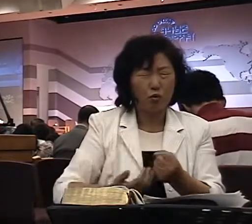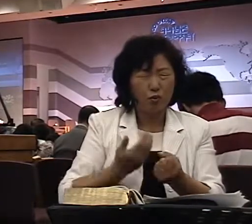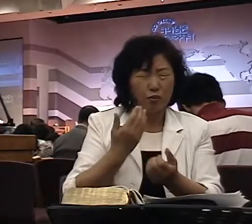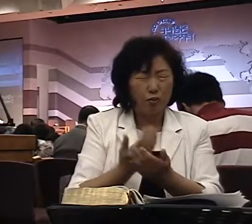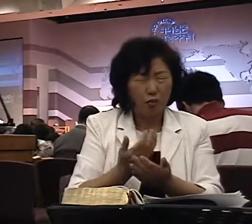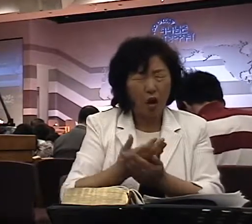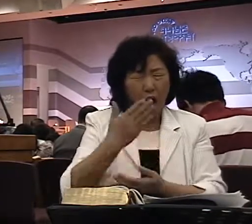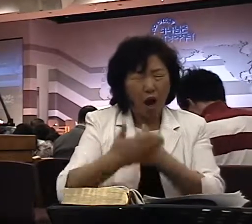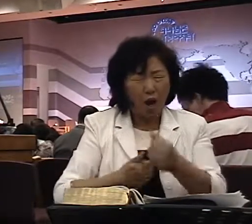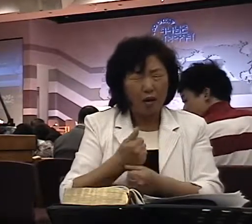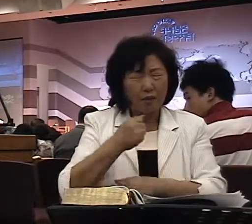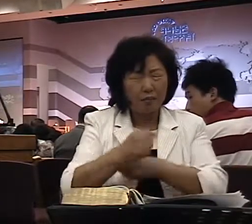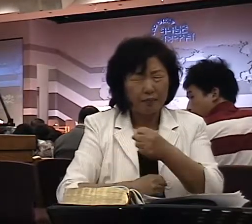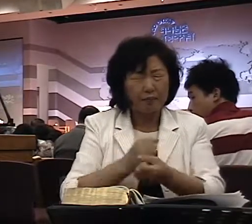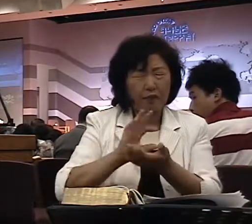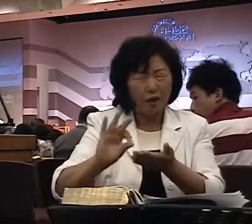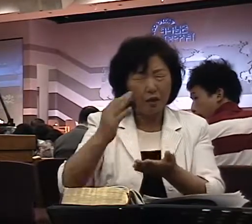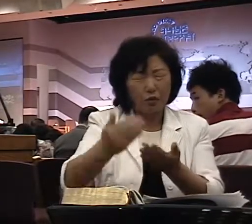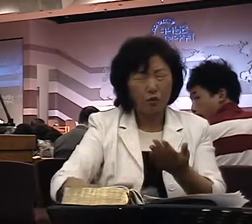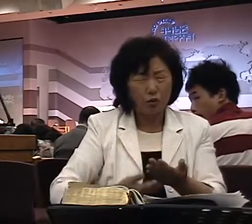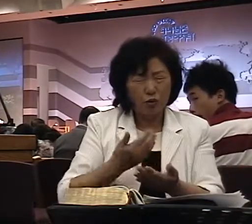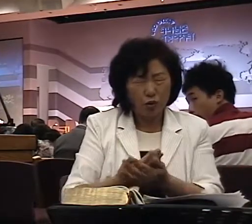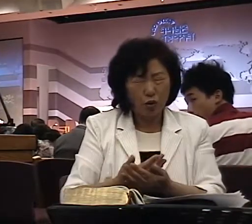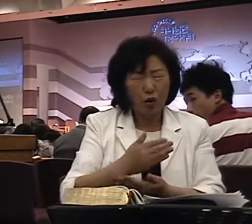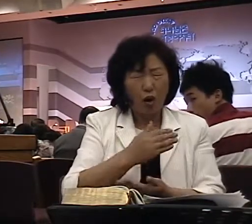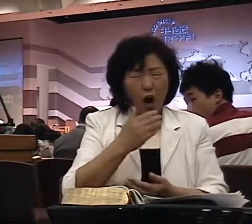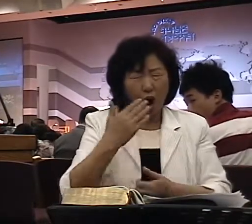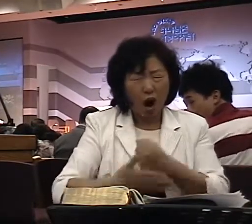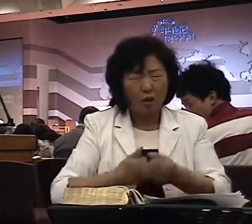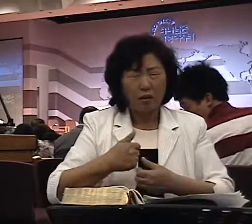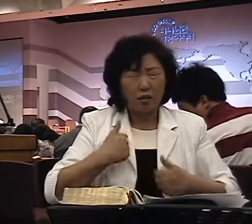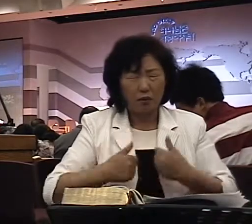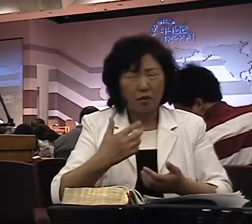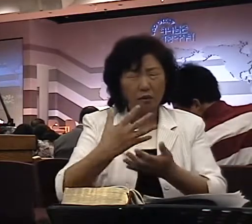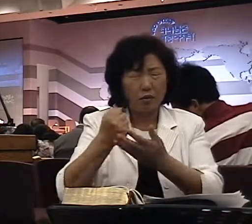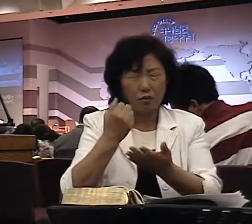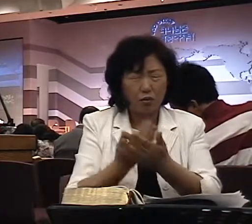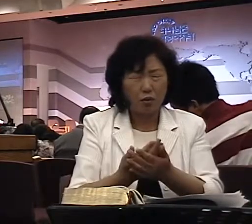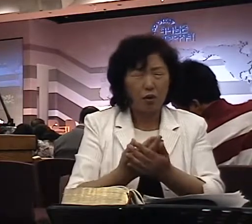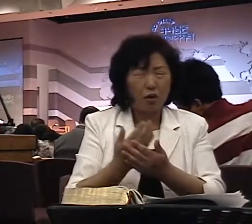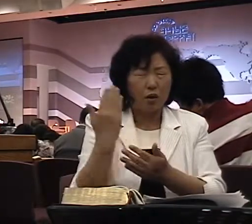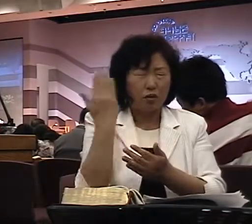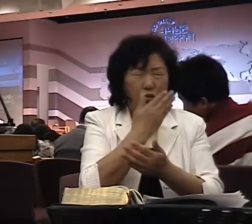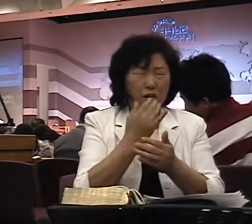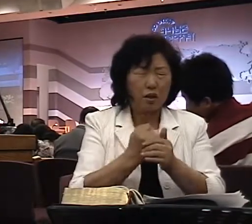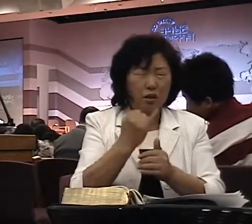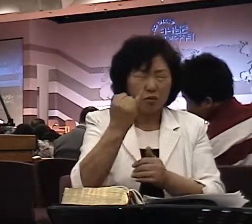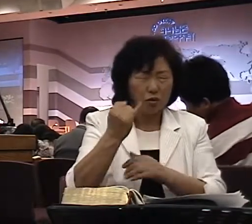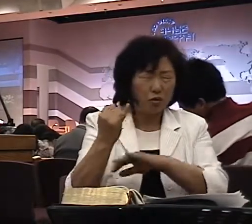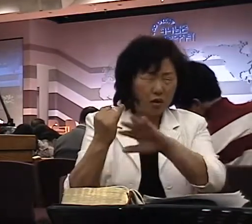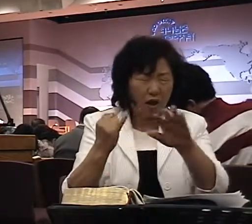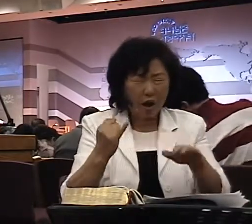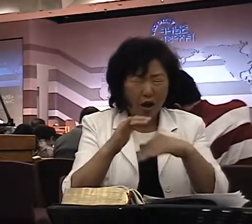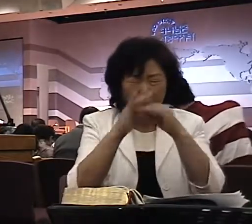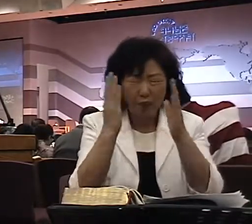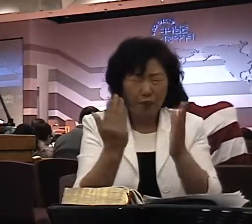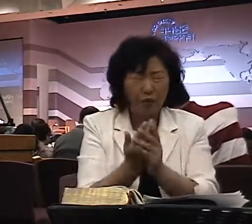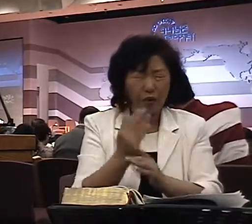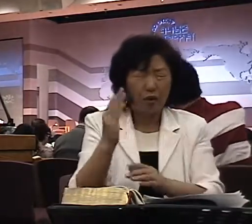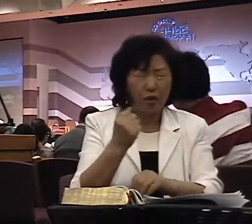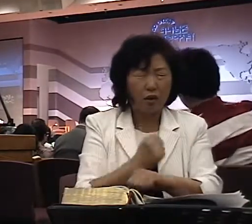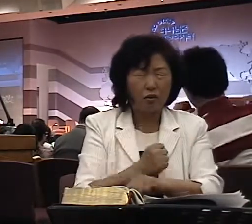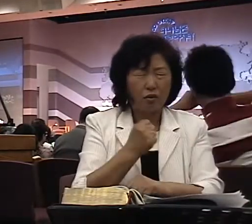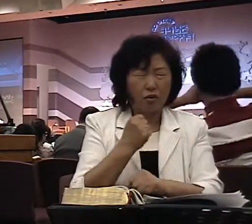주시옵소서. 하나님, 주님이 기쁘시게 받아들이시는 하나님 순결한 신부들 되게 하여 주시옵소서. 하나님, 여기